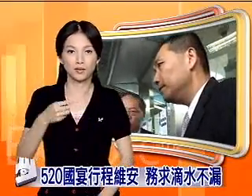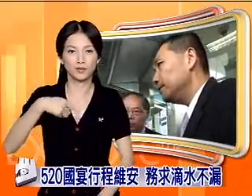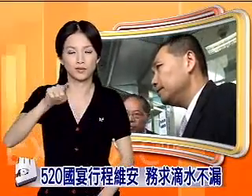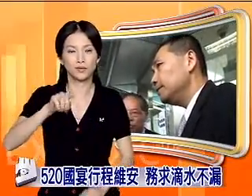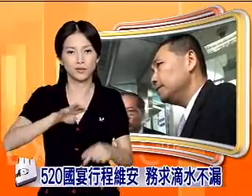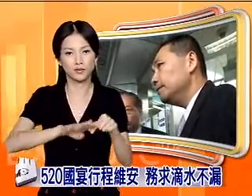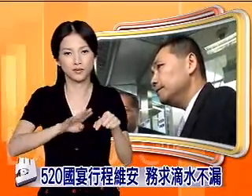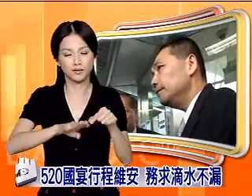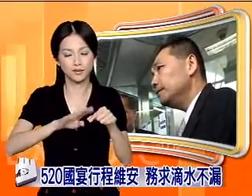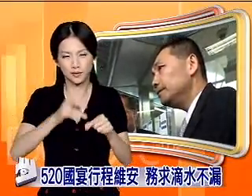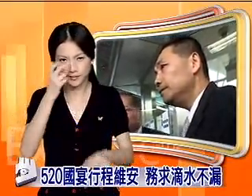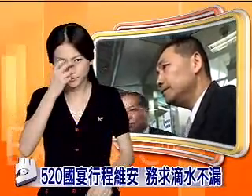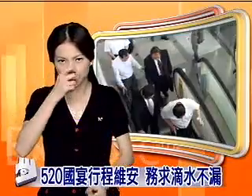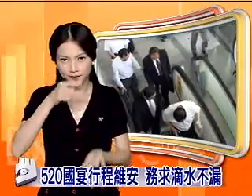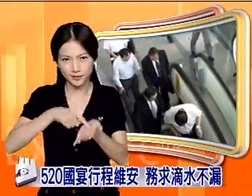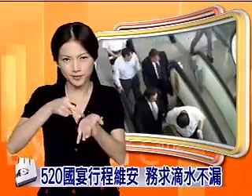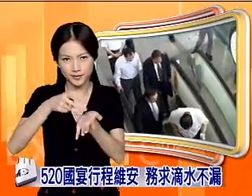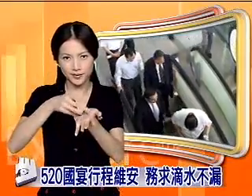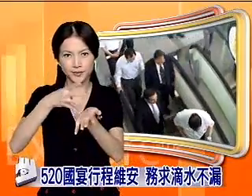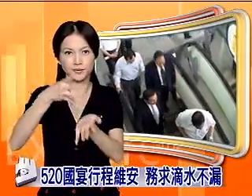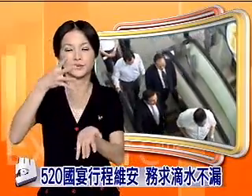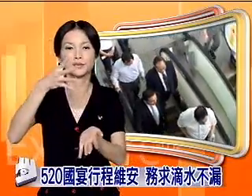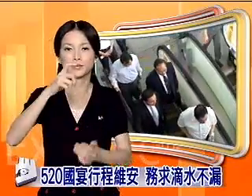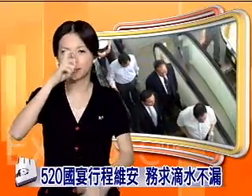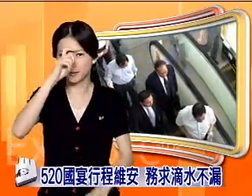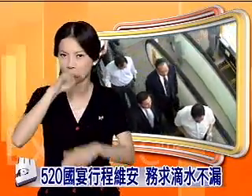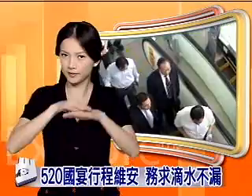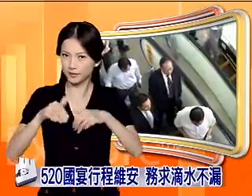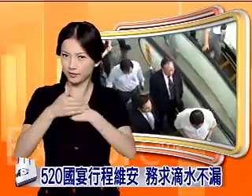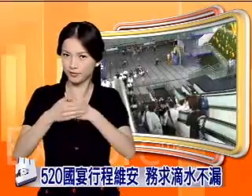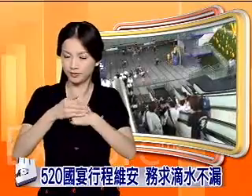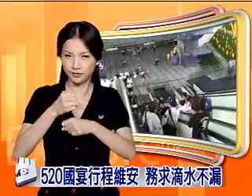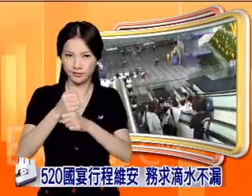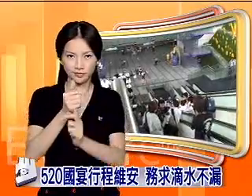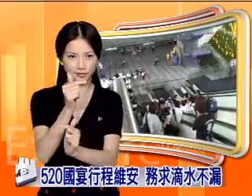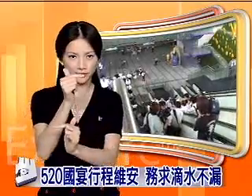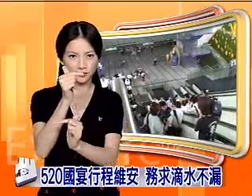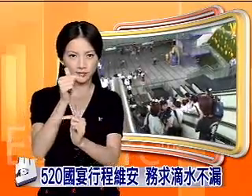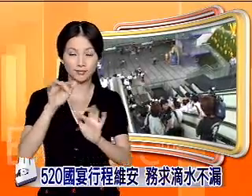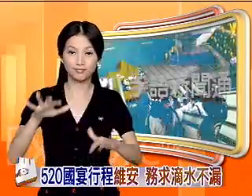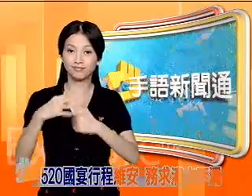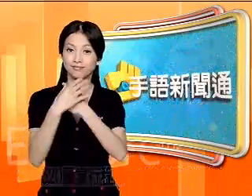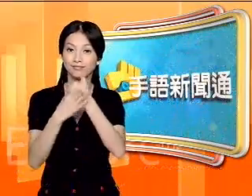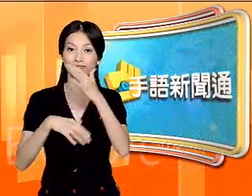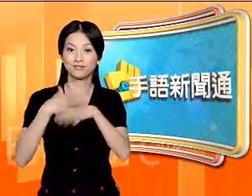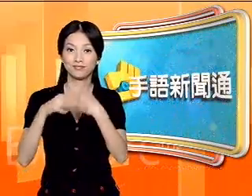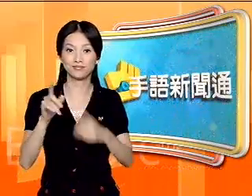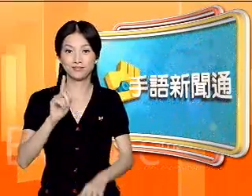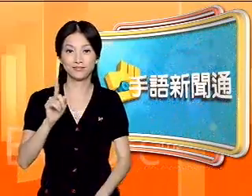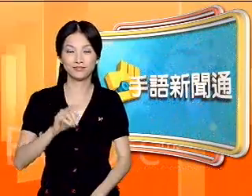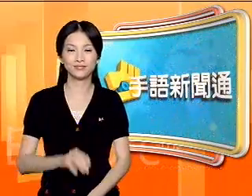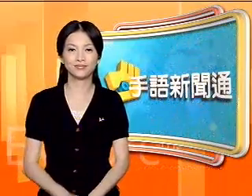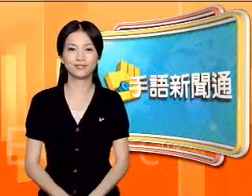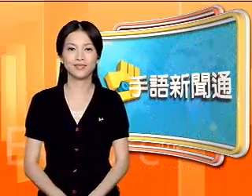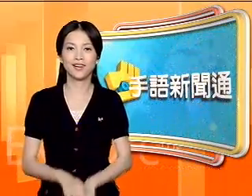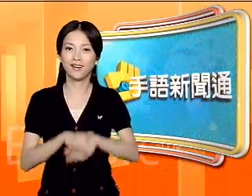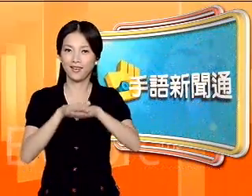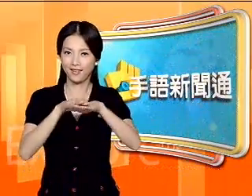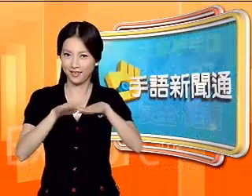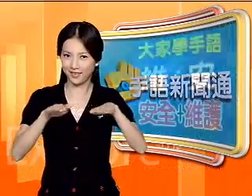务求维安的工作要做到滴水不漏。而今天呢，我们就一起来动手学学维安的手语，先